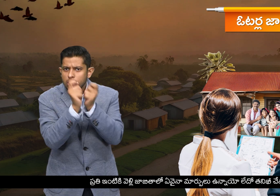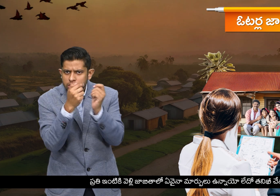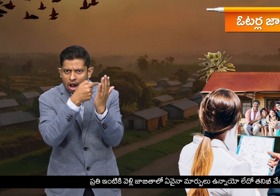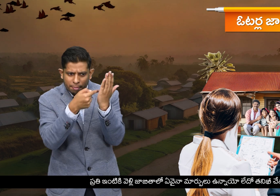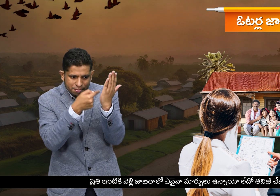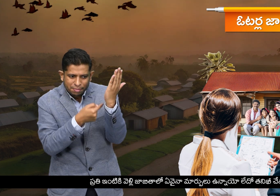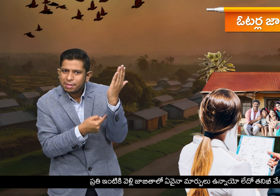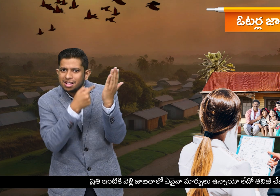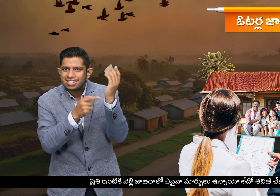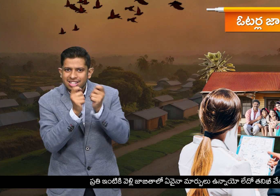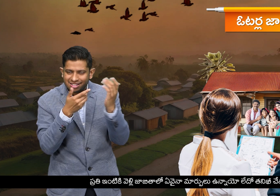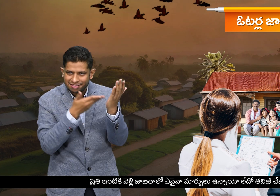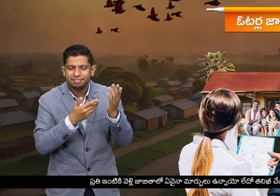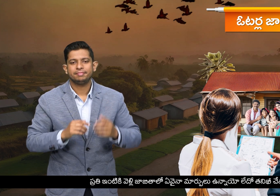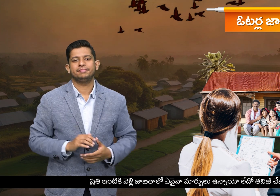తనిఖీ చేస్తారు.